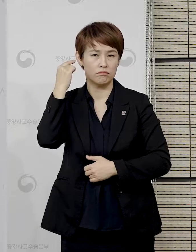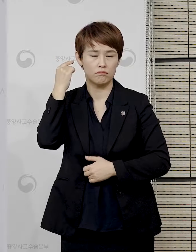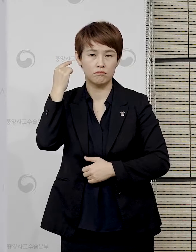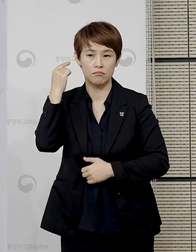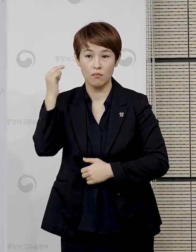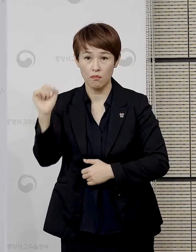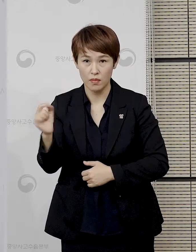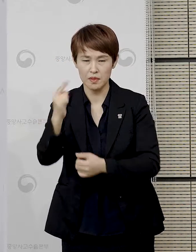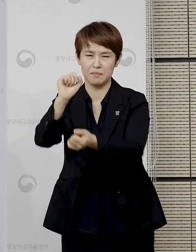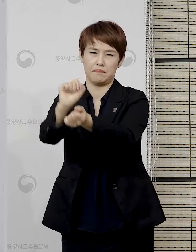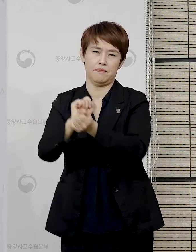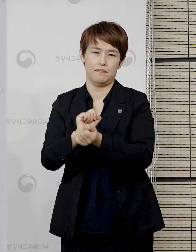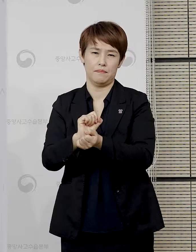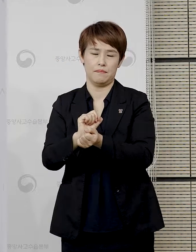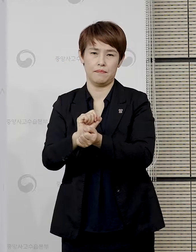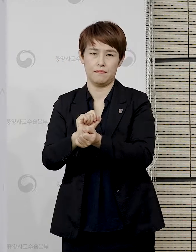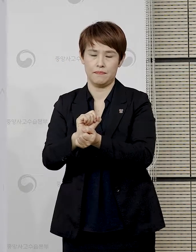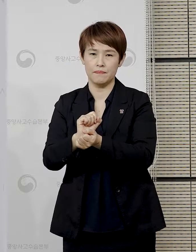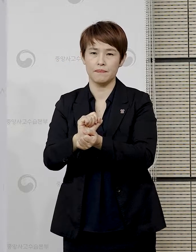들어가면서 전파가 되기 때문입니다.